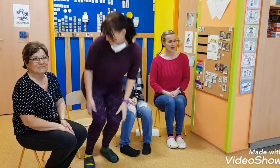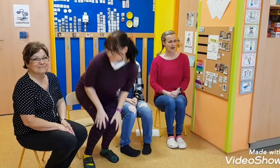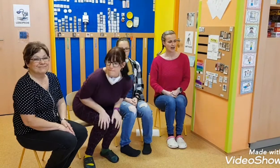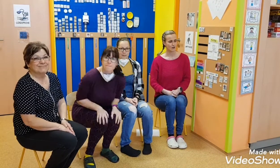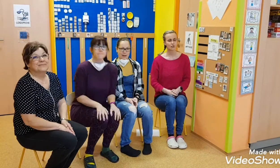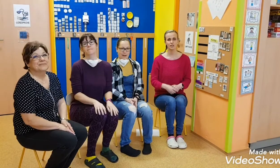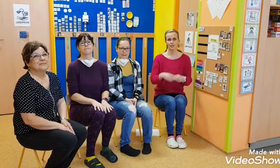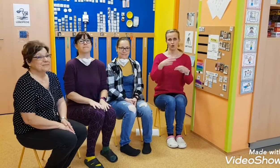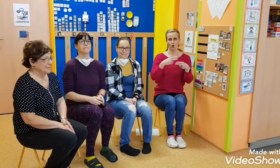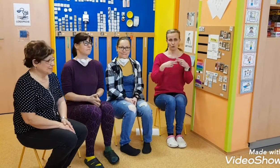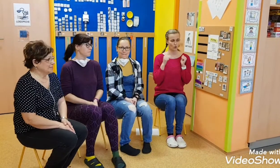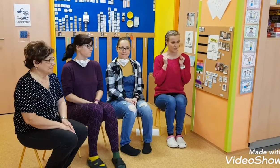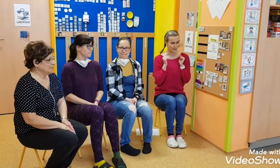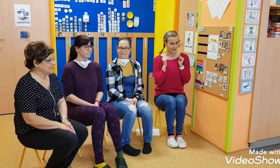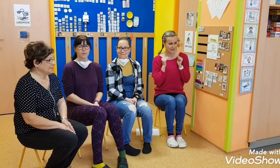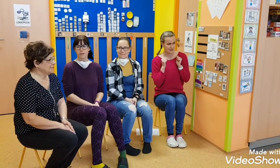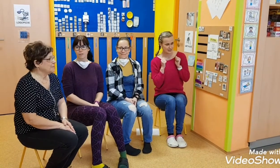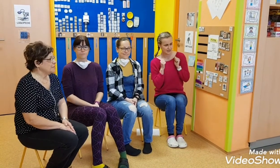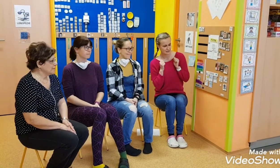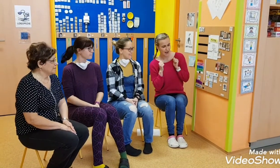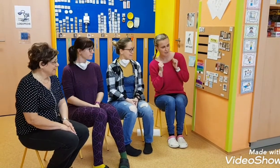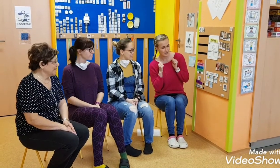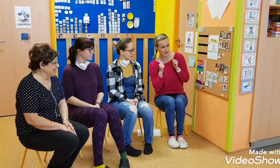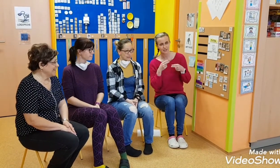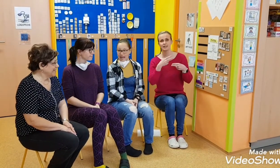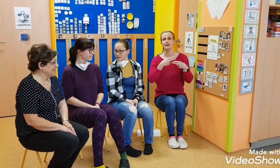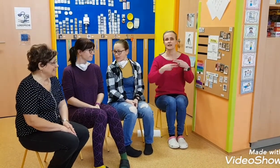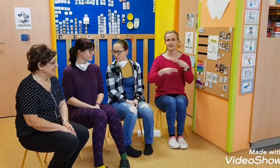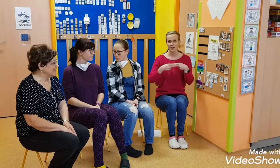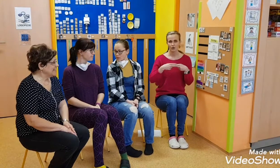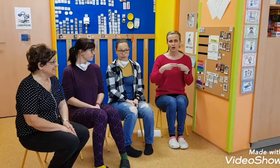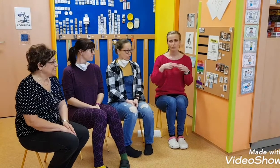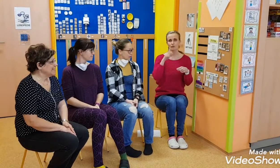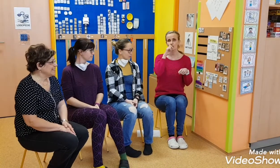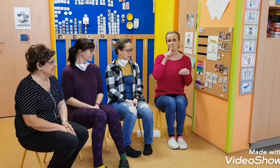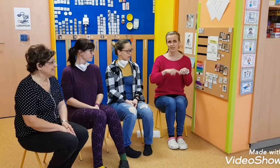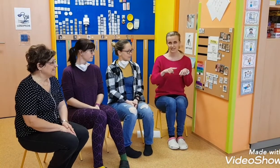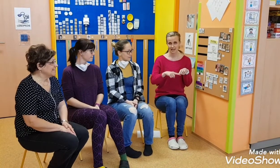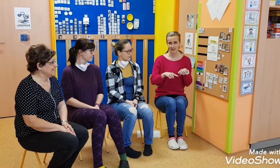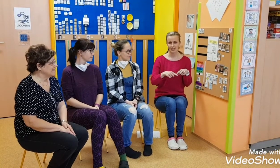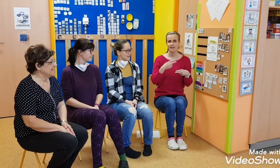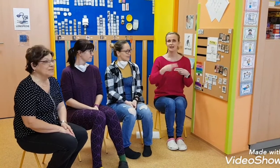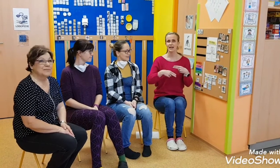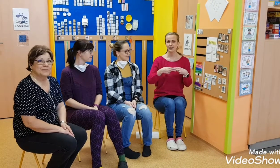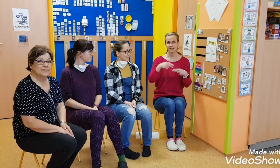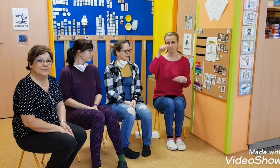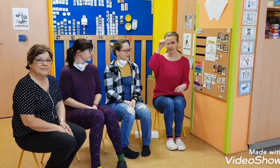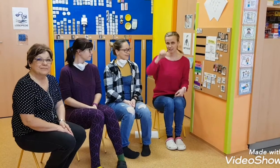A roční období máme tedy jaro. Protože březen je jarní